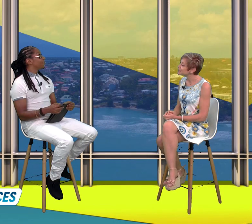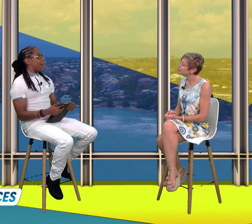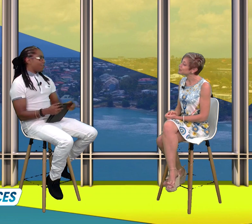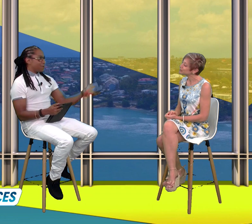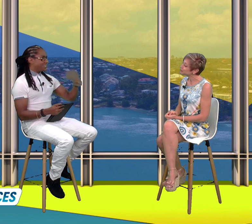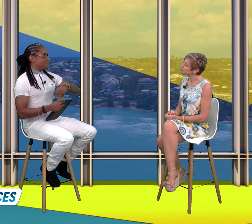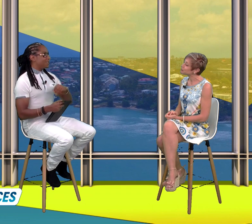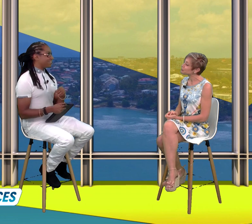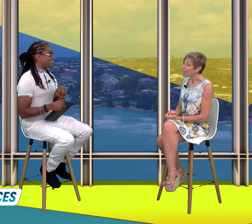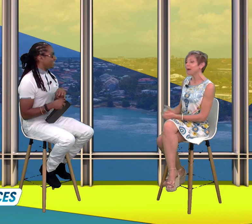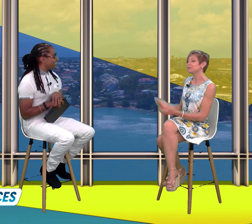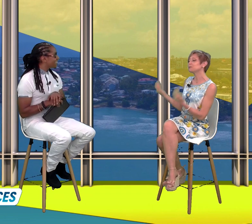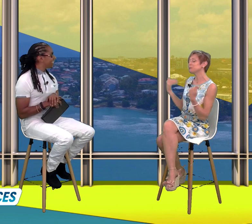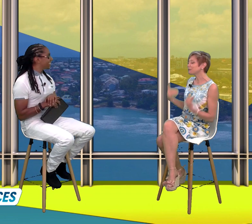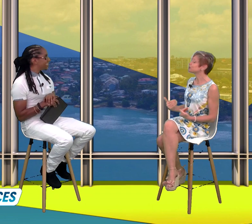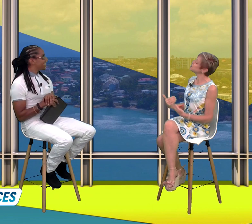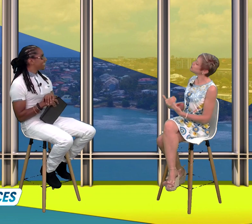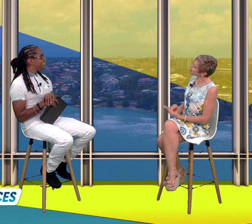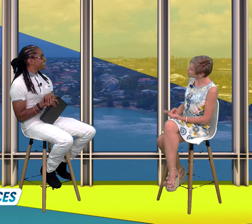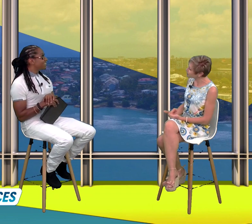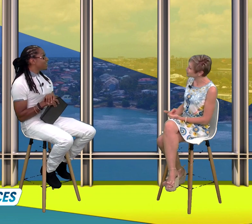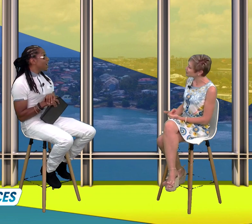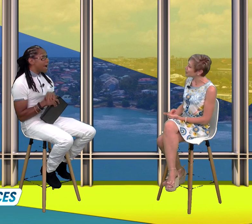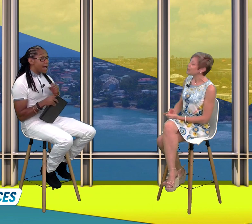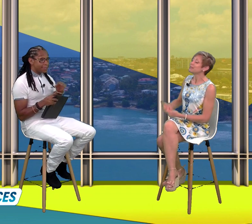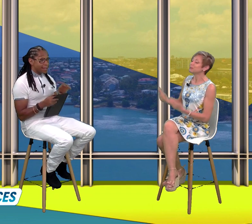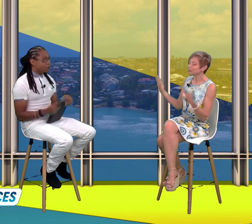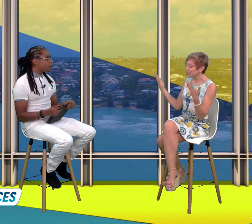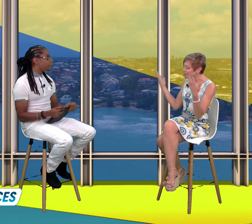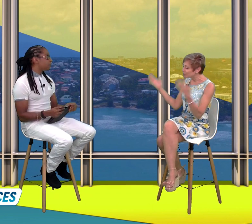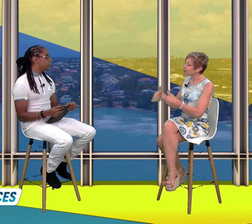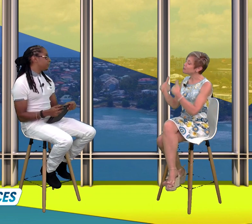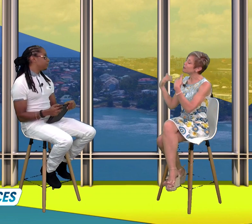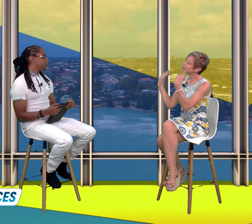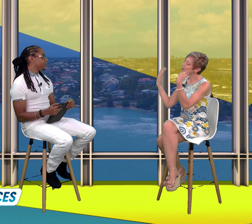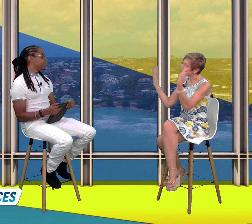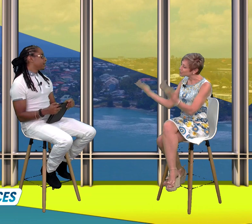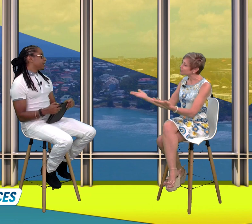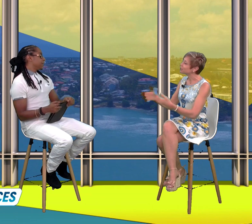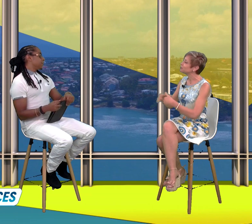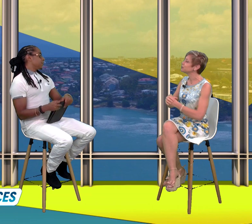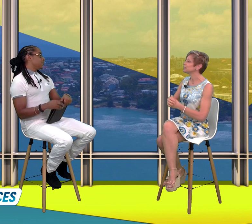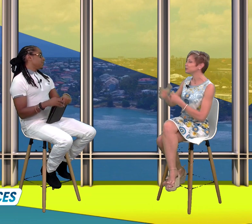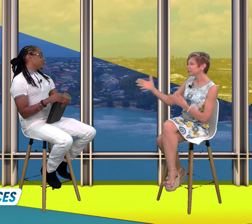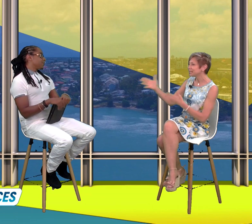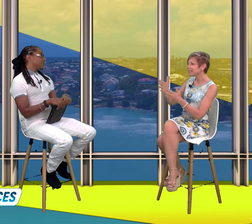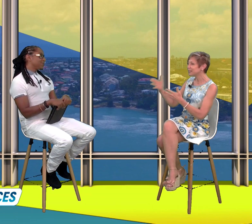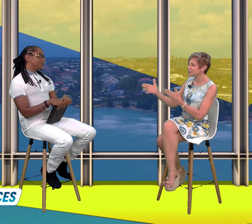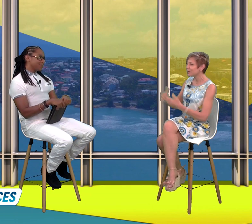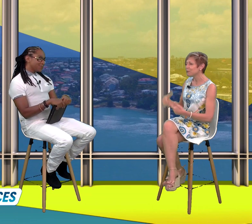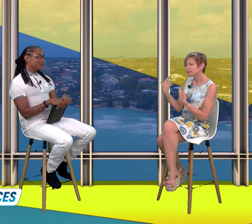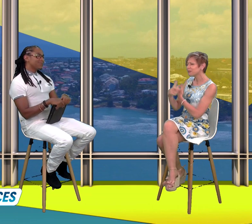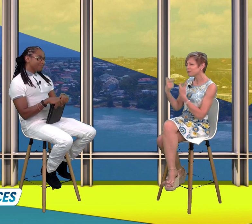signe. Alors, baptise-moi d'un signe. Ah, mais je ne peux pas, parce que je ne suis pas sourde. Ah, d'accord Donc, il faut vraiment rentrer dans la communauté sourde, y aller